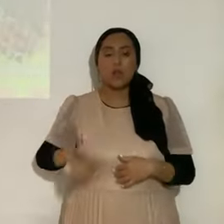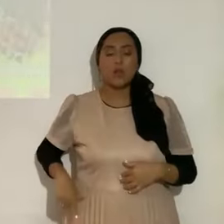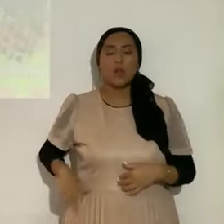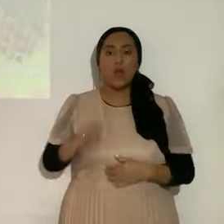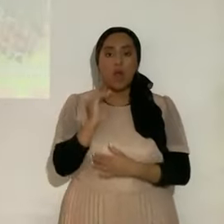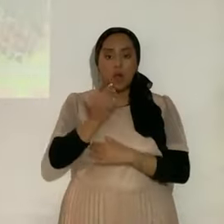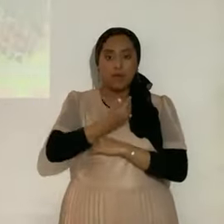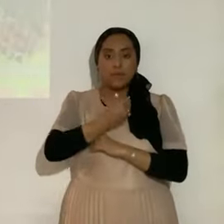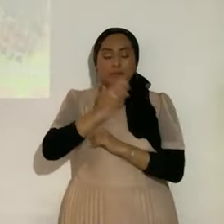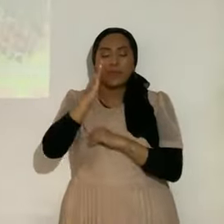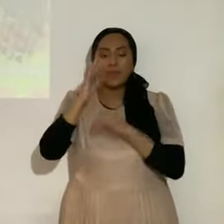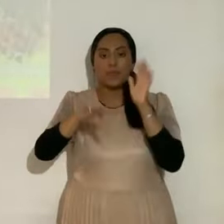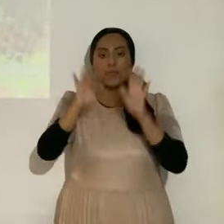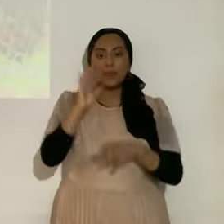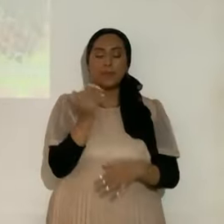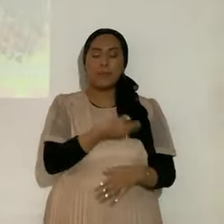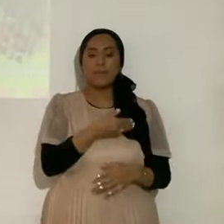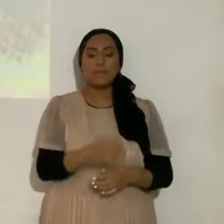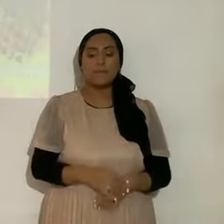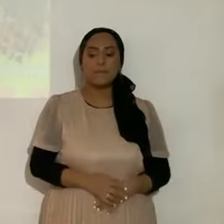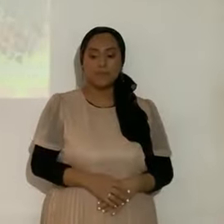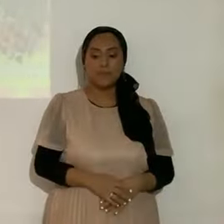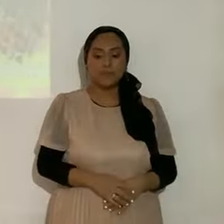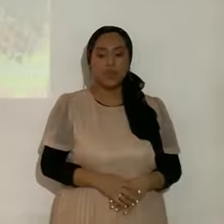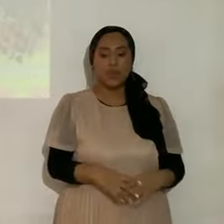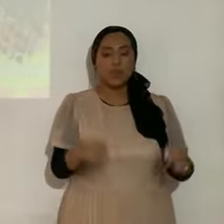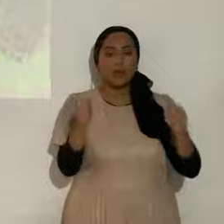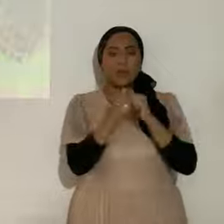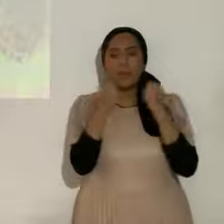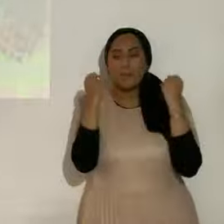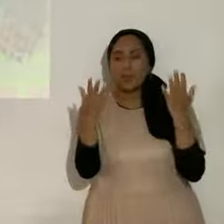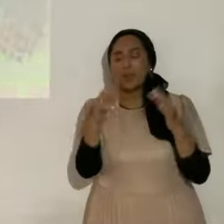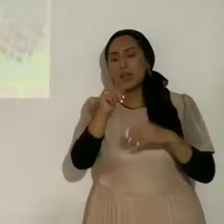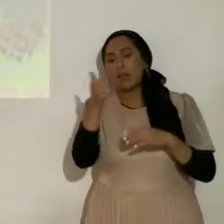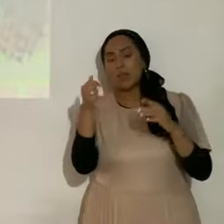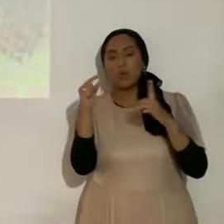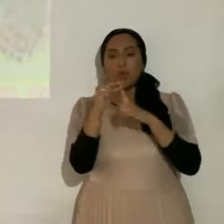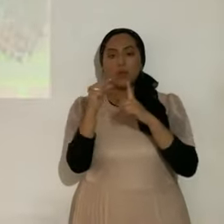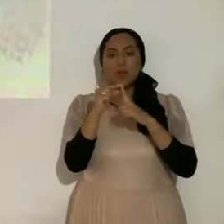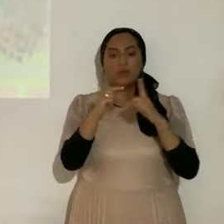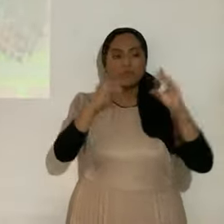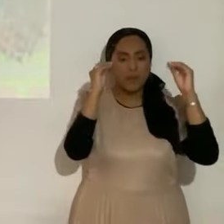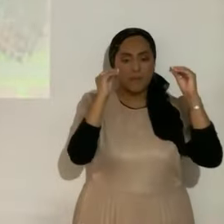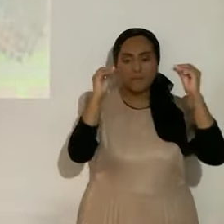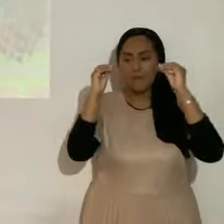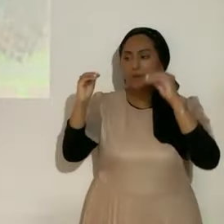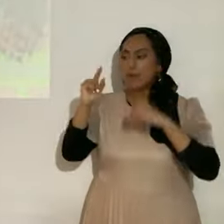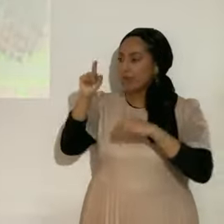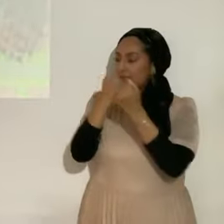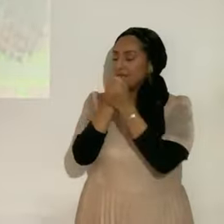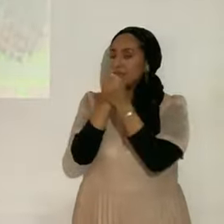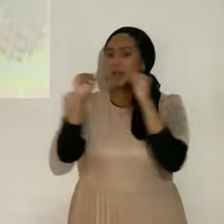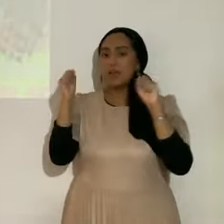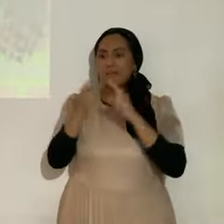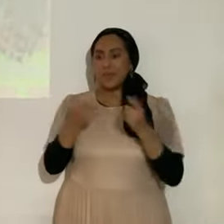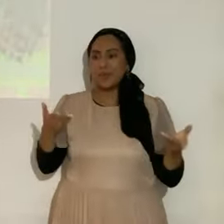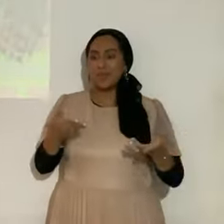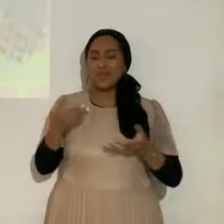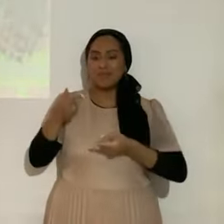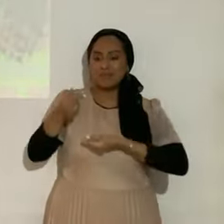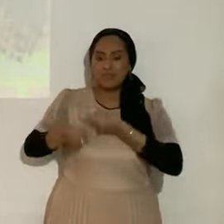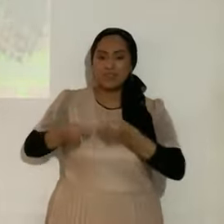nuestro nos llamare. Y con otras muchas palabras testificaba y les exhortaba, diciendo, sed salvos de esta perversa